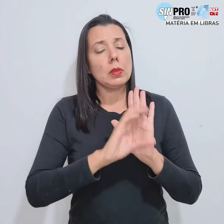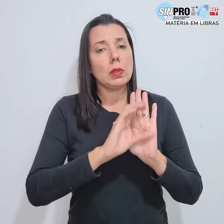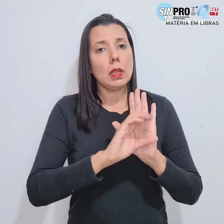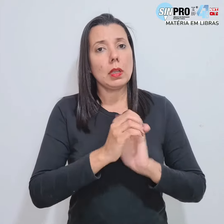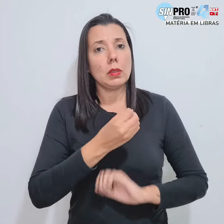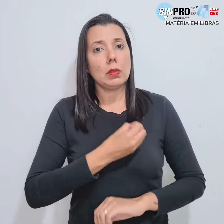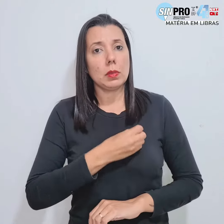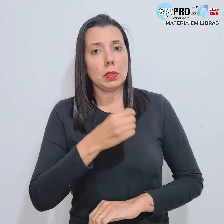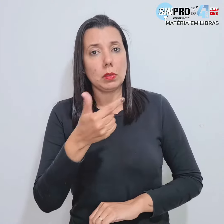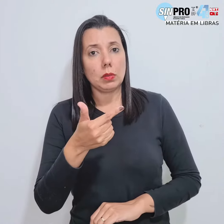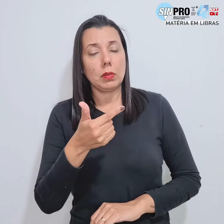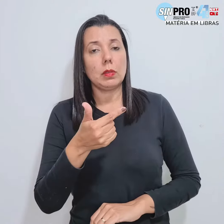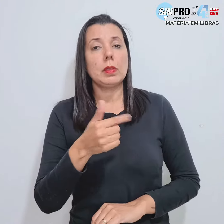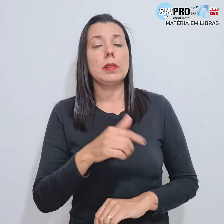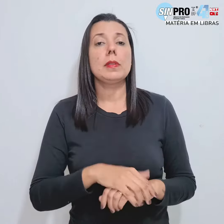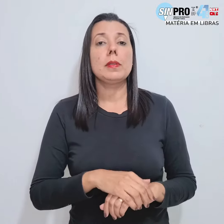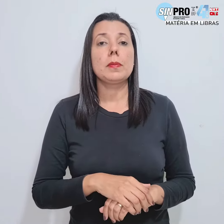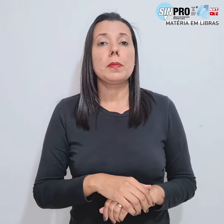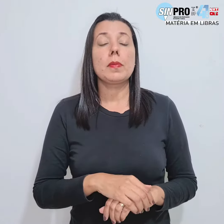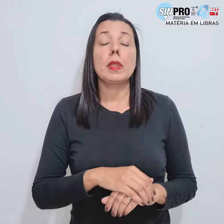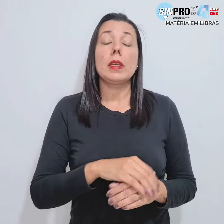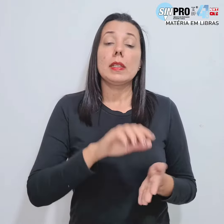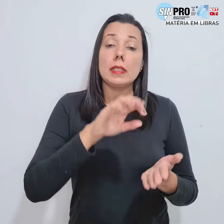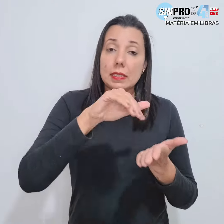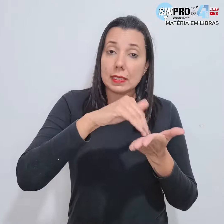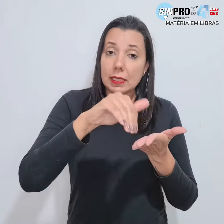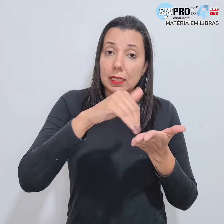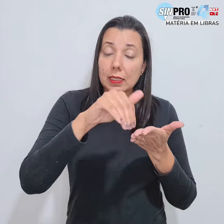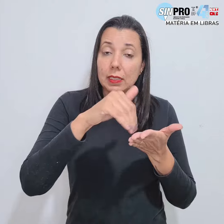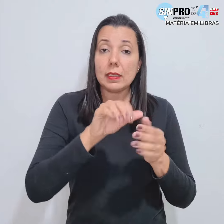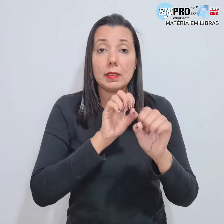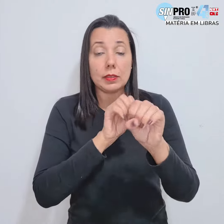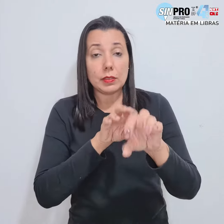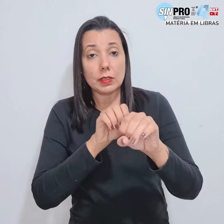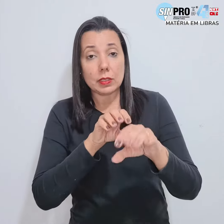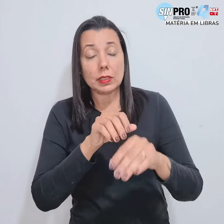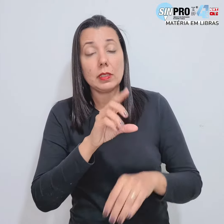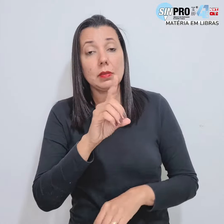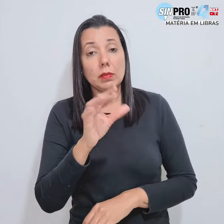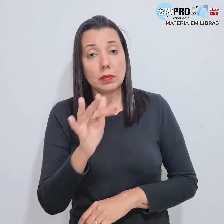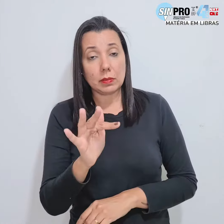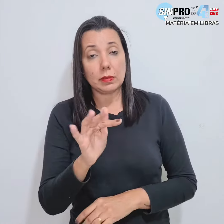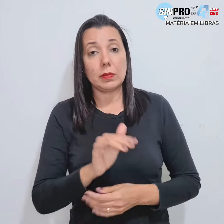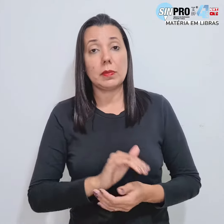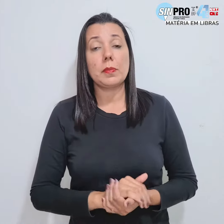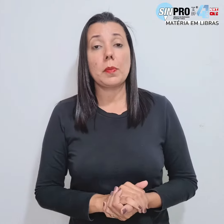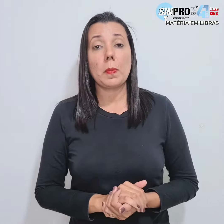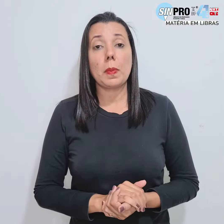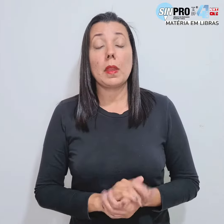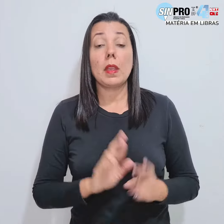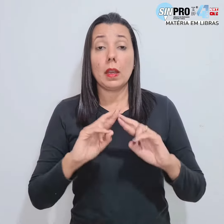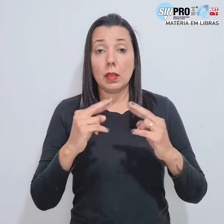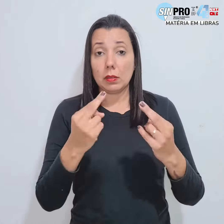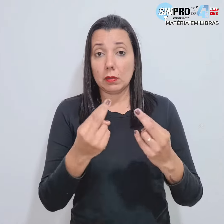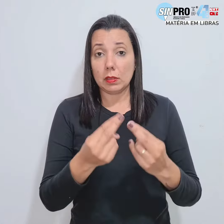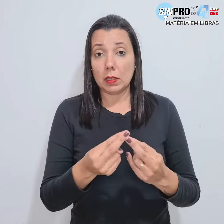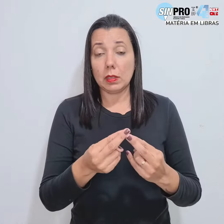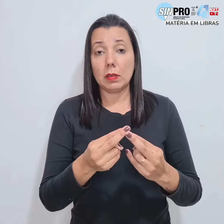Secretaria Executiva da Secretaria de Estado da Educação do Distrito Federal. A reunião será pela plataforma